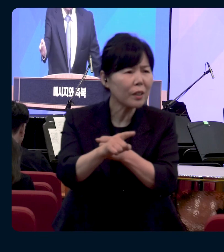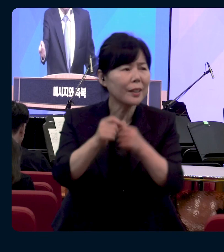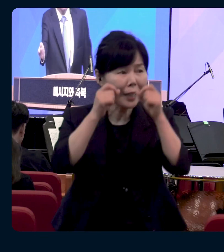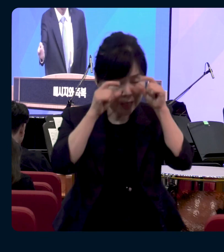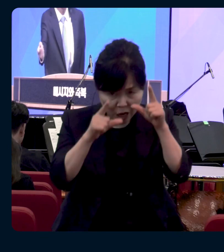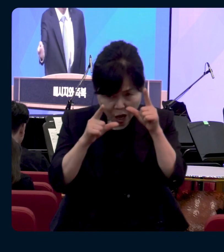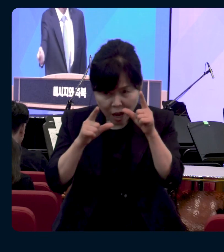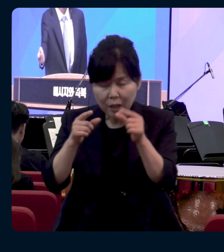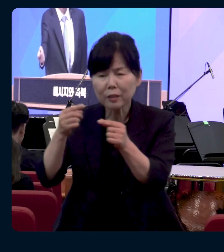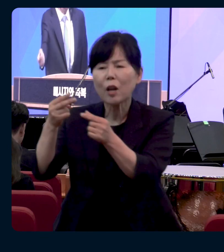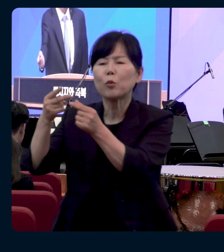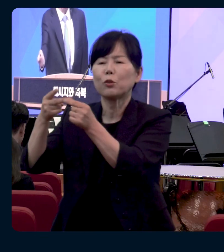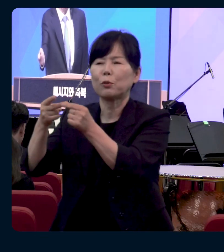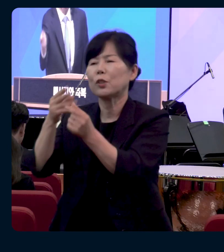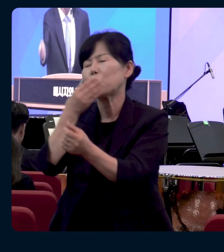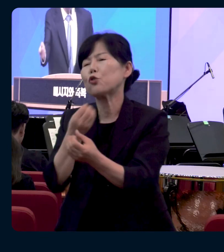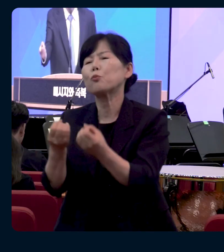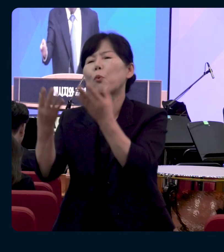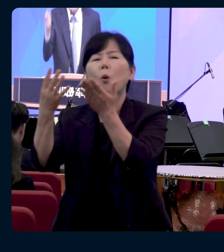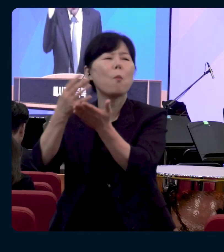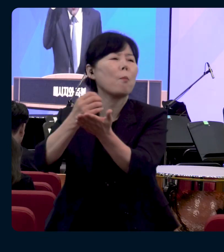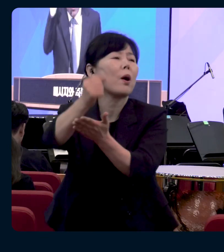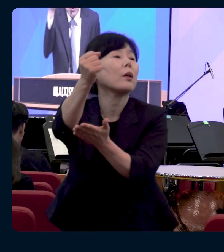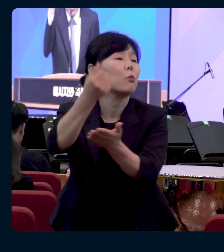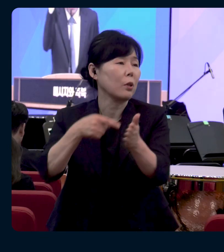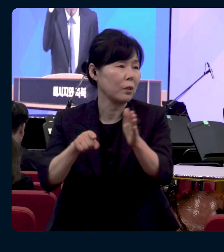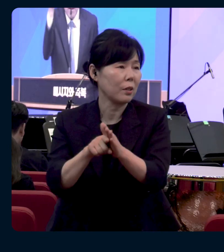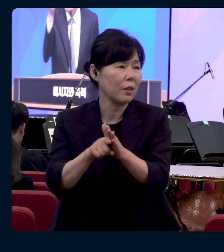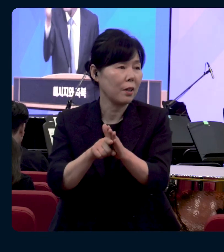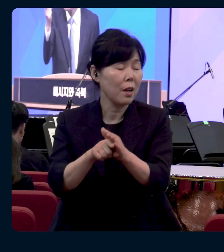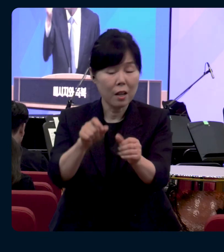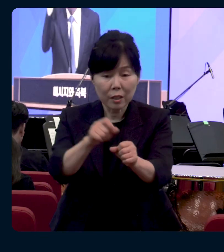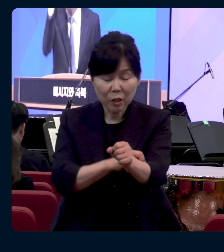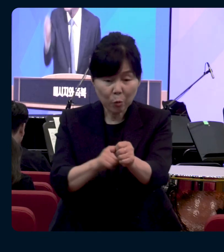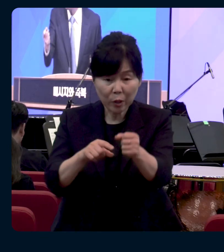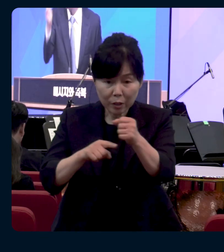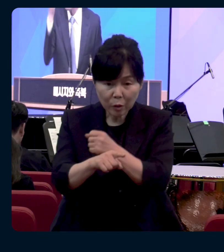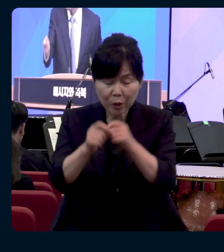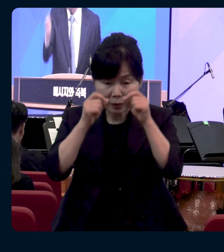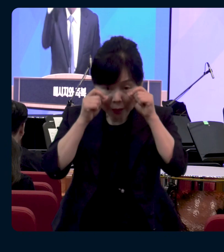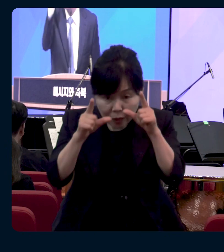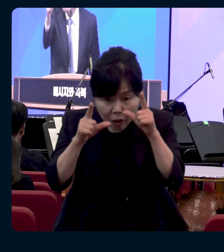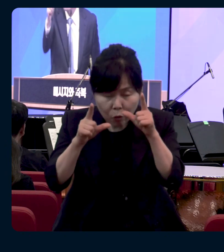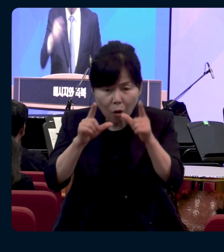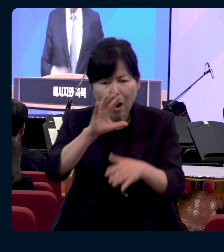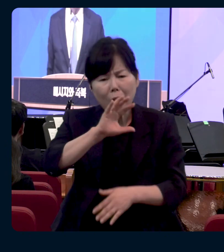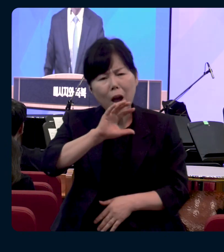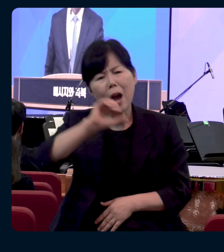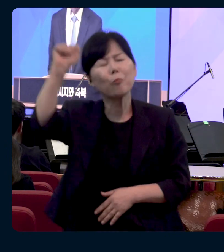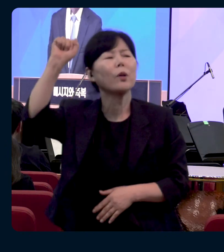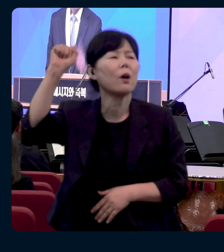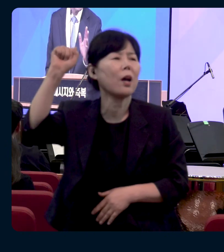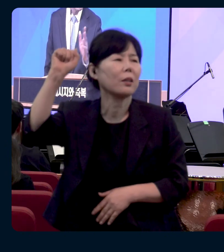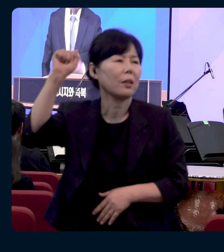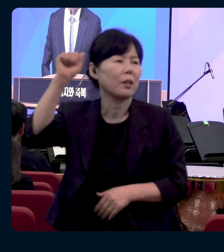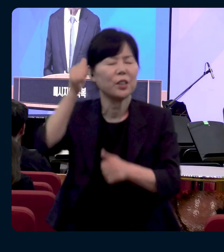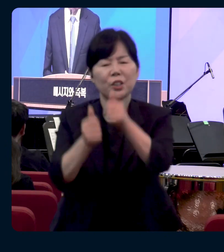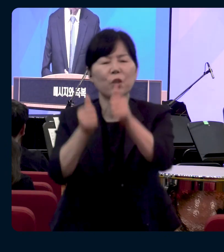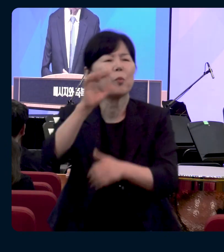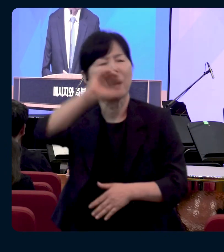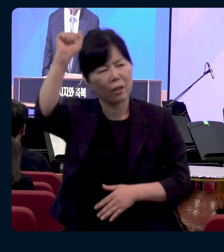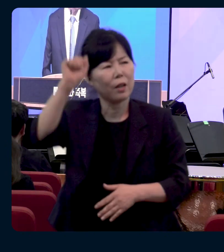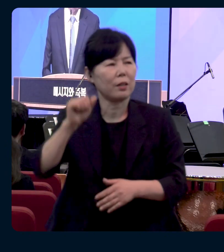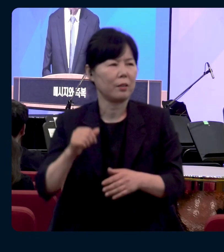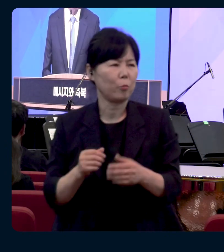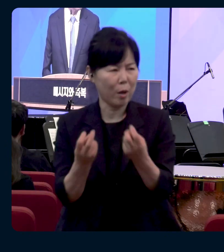거예요. 예, 그러니까 그 메시지를 온전히 깨닫는 것이 그 시험을 통과하는 첫 번째예요. 자, 보세요.